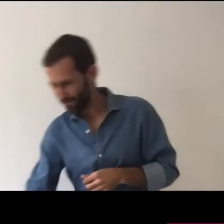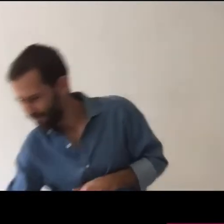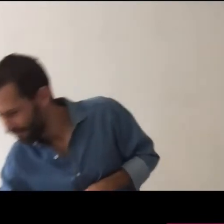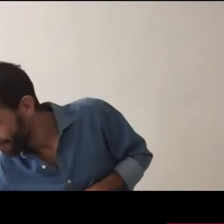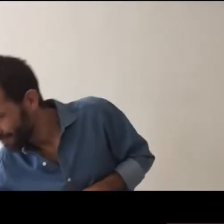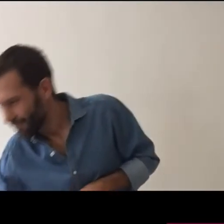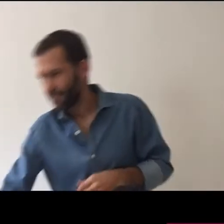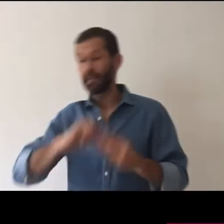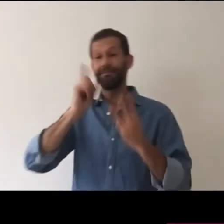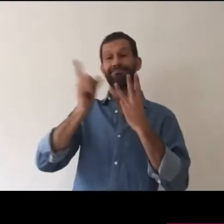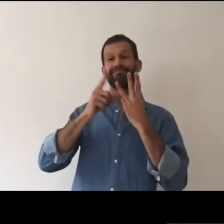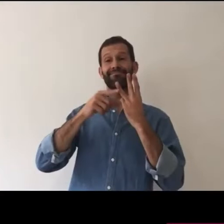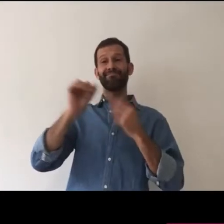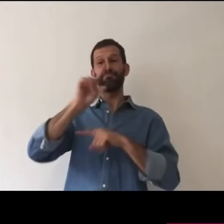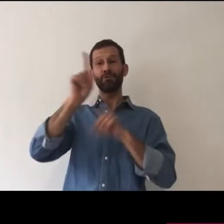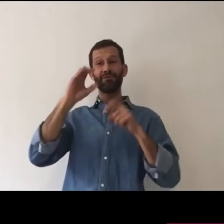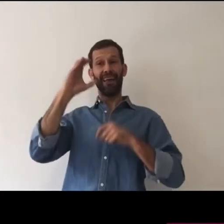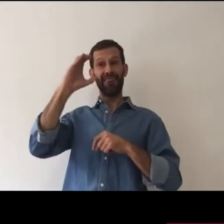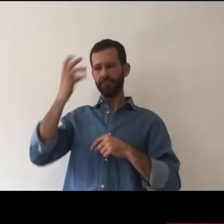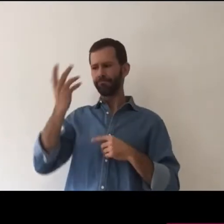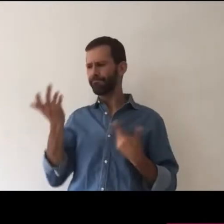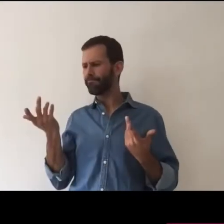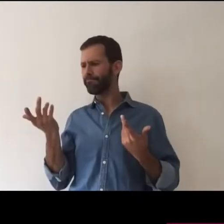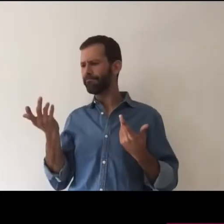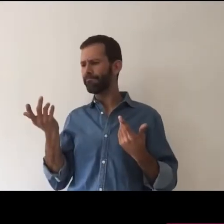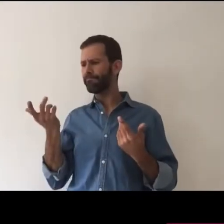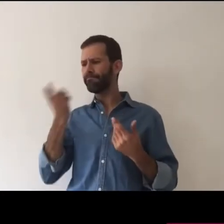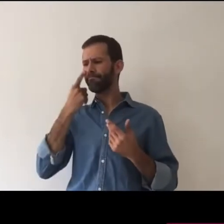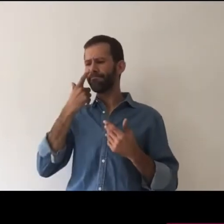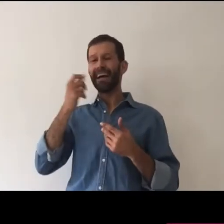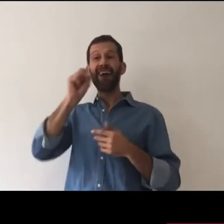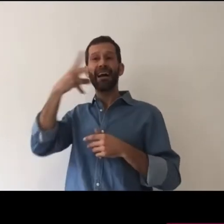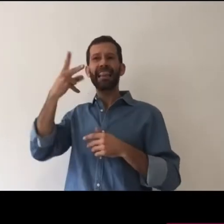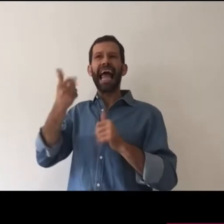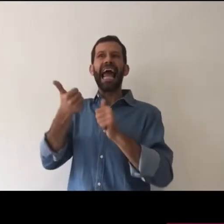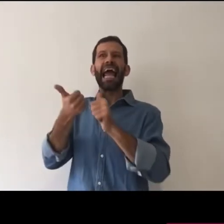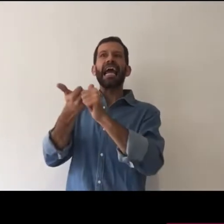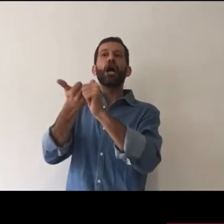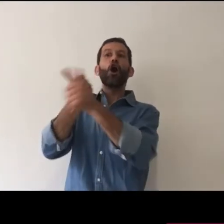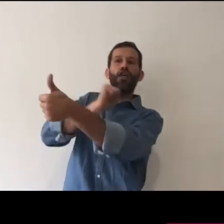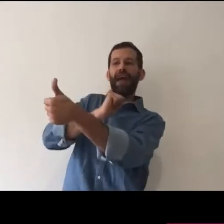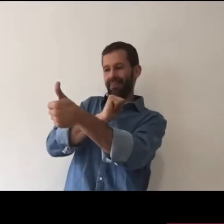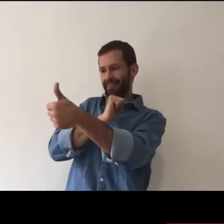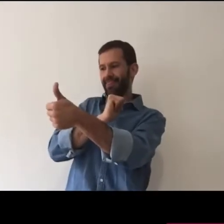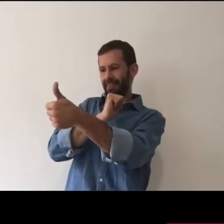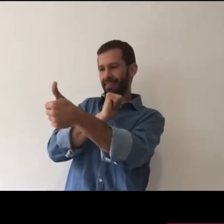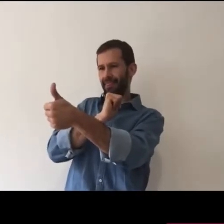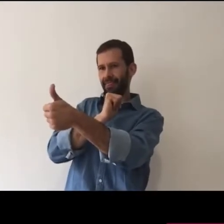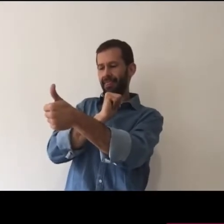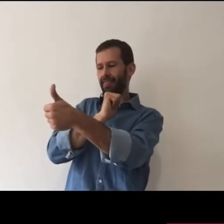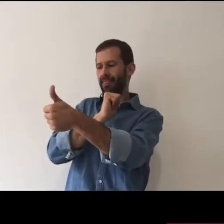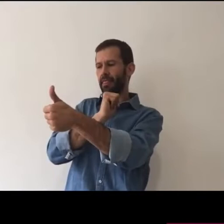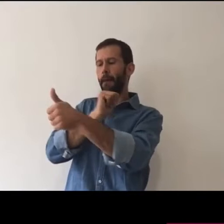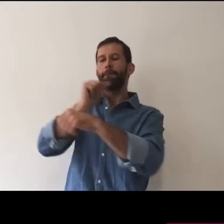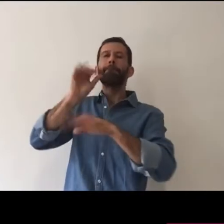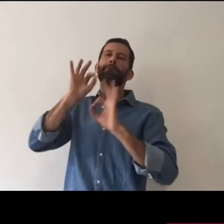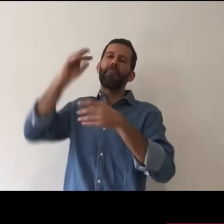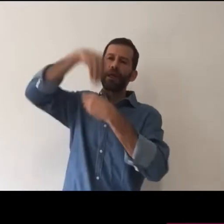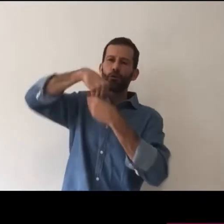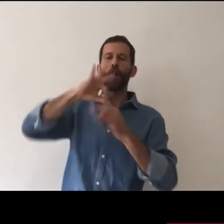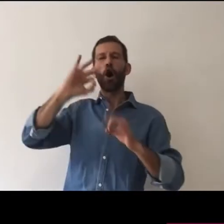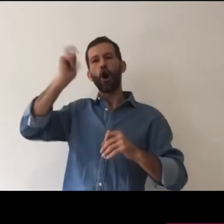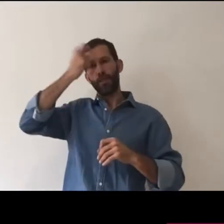signos que se utilizan son icónicos y ayudan al aprendizaje de una segunda lengua. En la pregunta sobre la